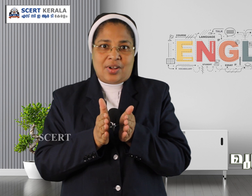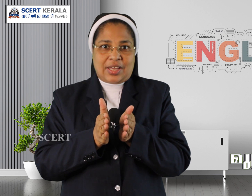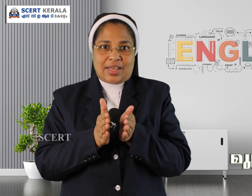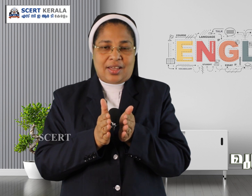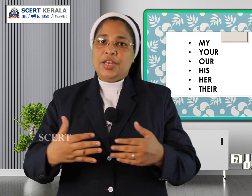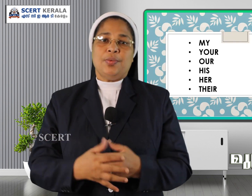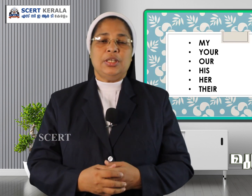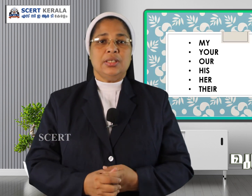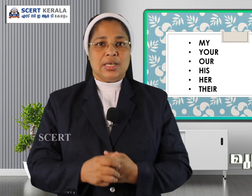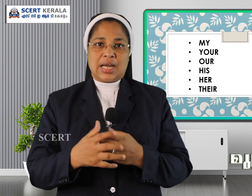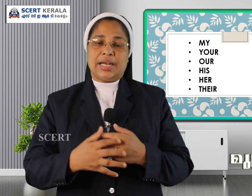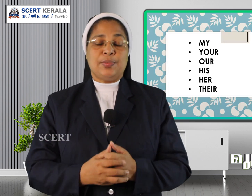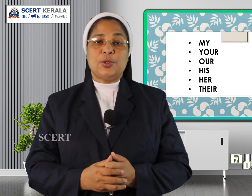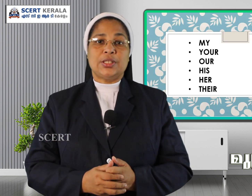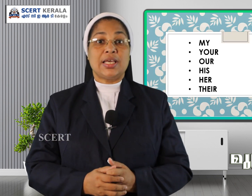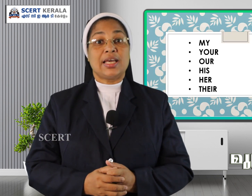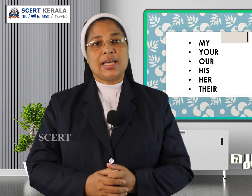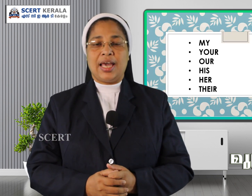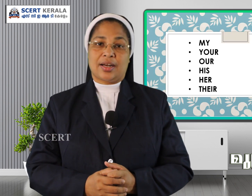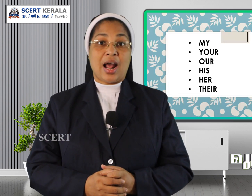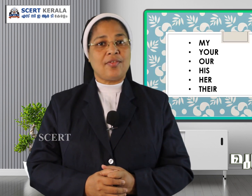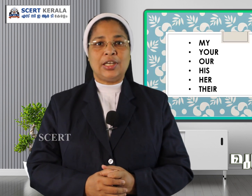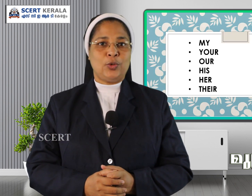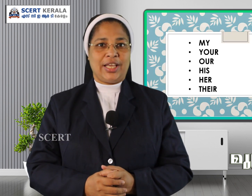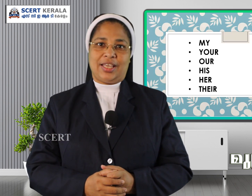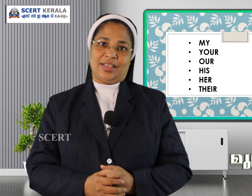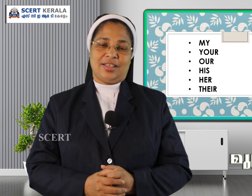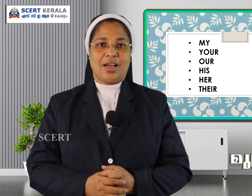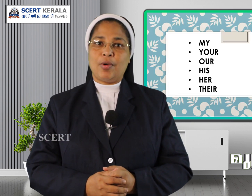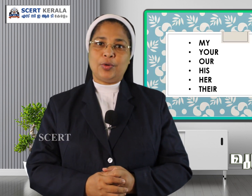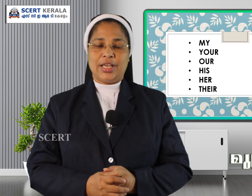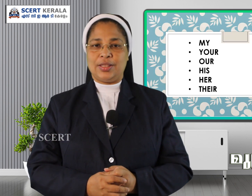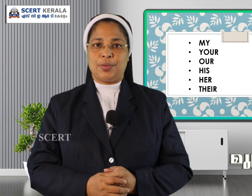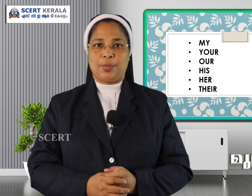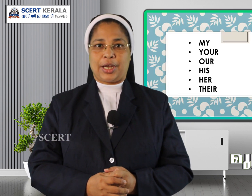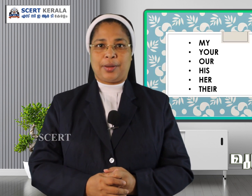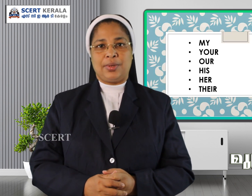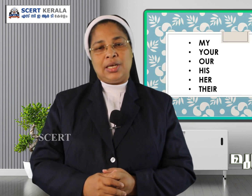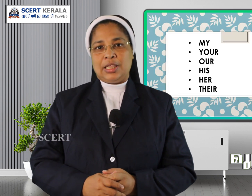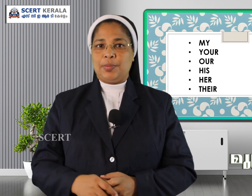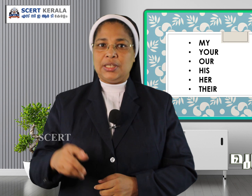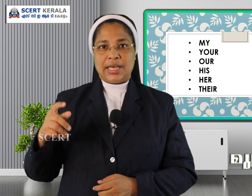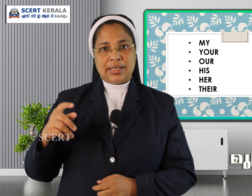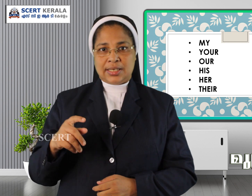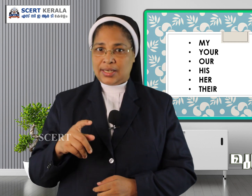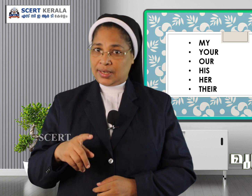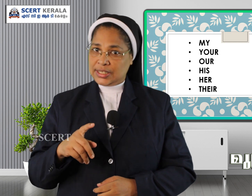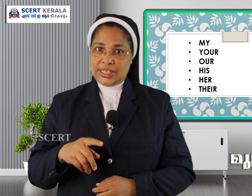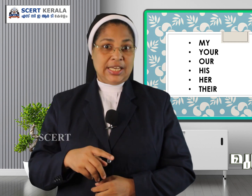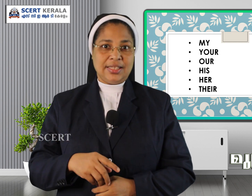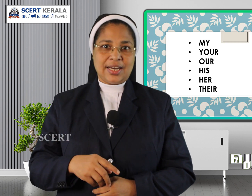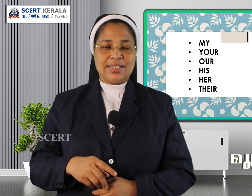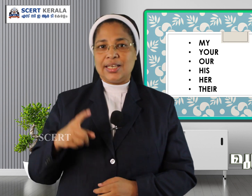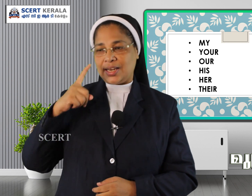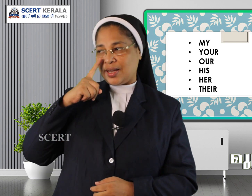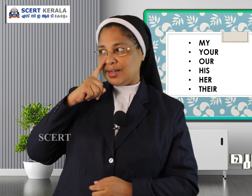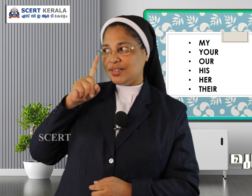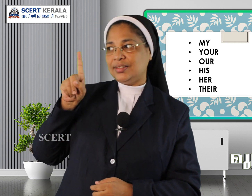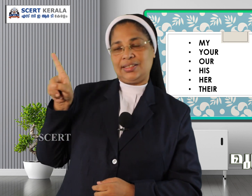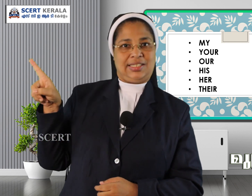ഓക്കെ, ഇനി നമ്മൾ കാണാൻ പോകുന്നത് ഹെർ, അവളുടെ, അവളുടെ എന്ന് നമുക്ക് പറയണം. നമ്മൾ ഷീ എന്ന് കാണിച്ചത് എങ്ങനെയാ?